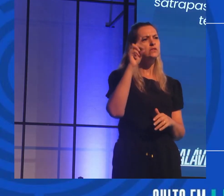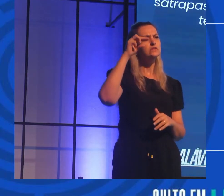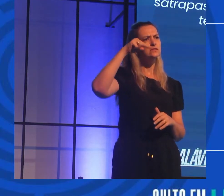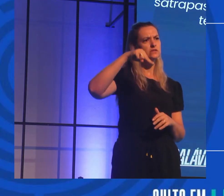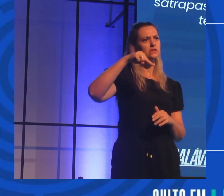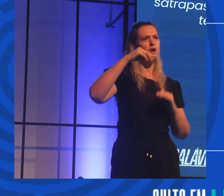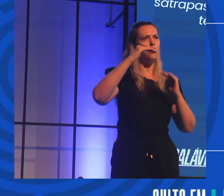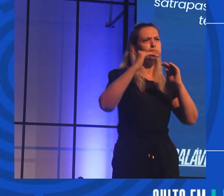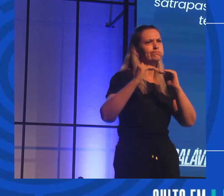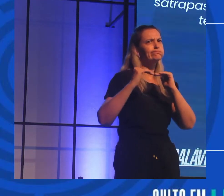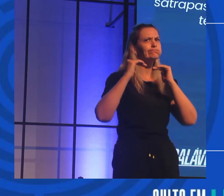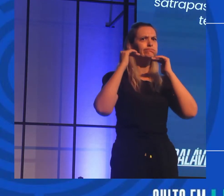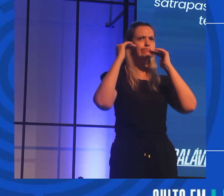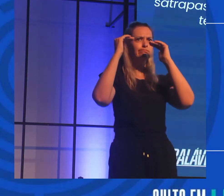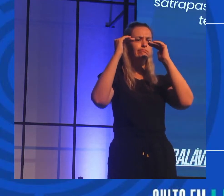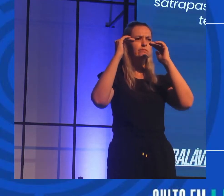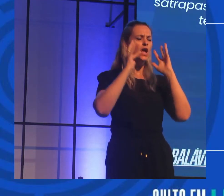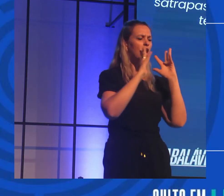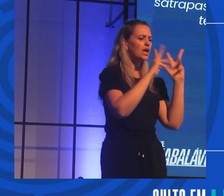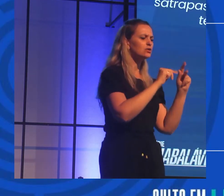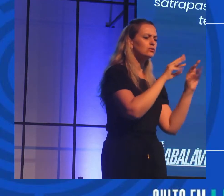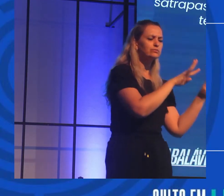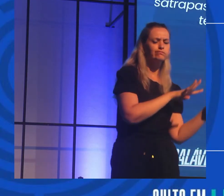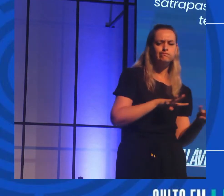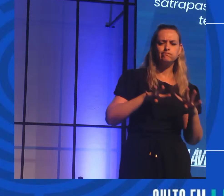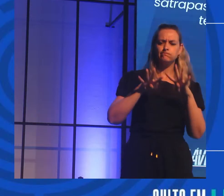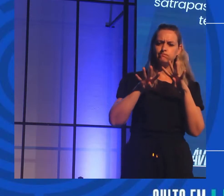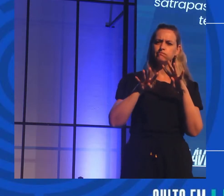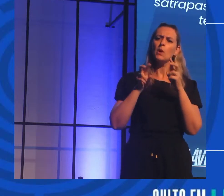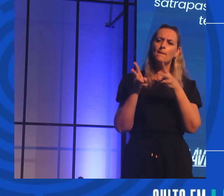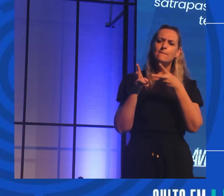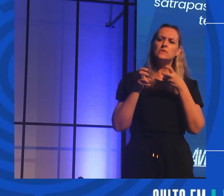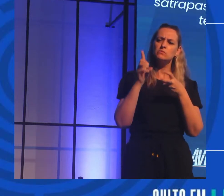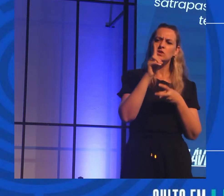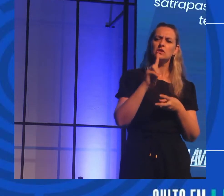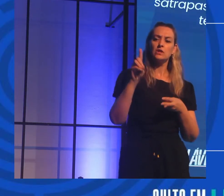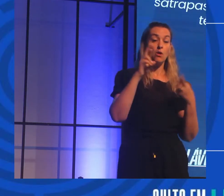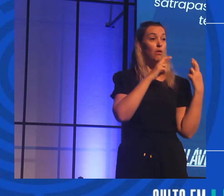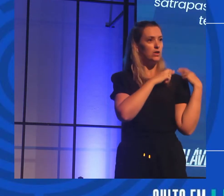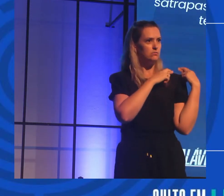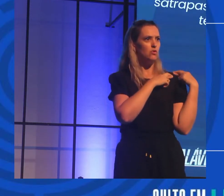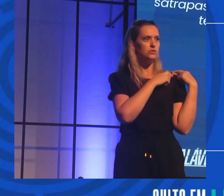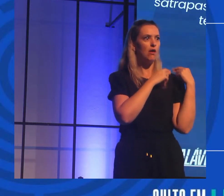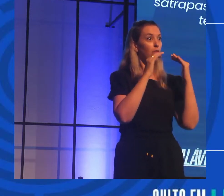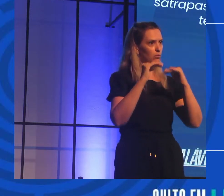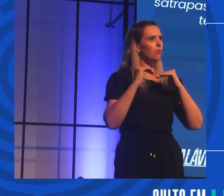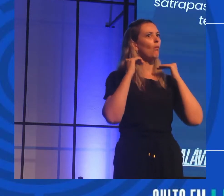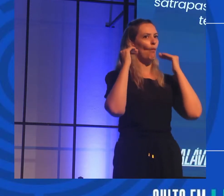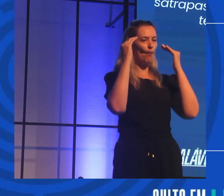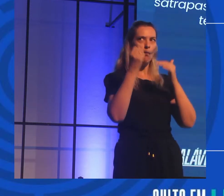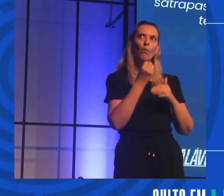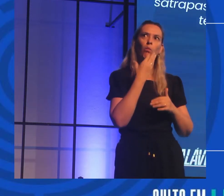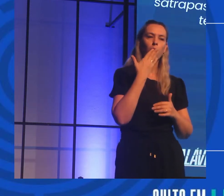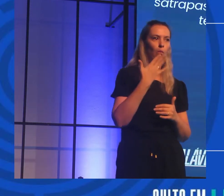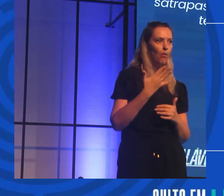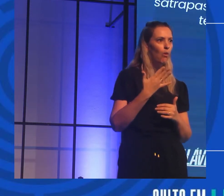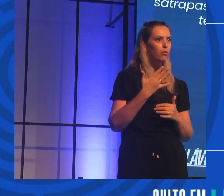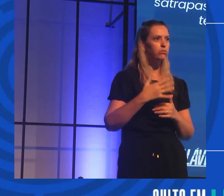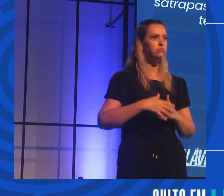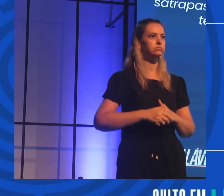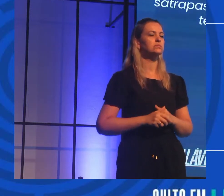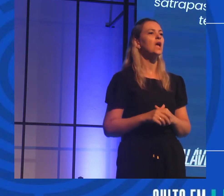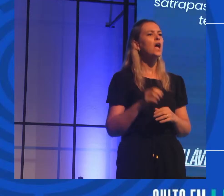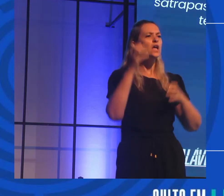à frente do governo de todo o império. Falamos semana passada e semana retrasada a respeito do